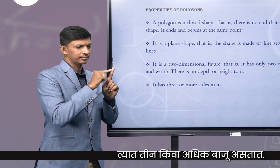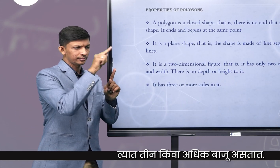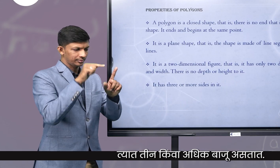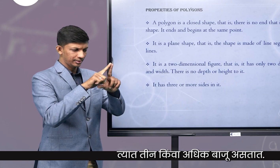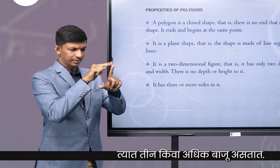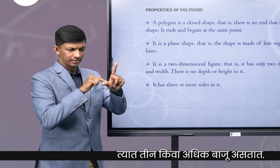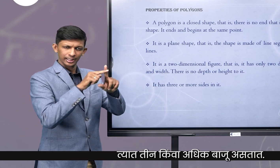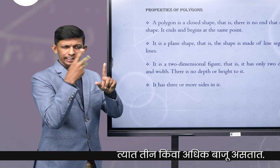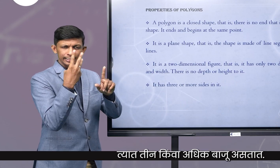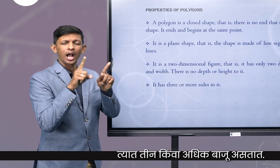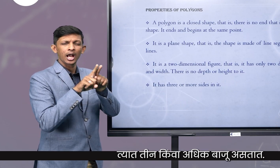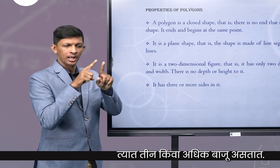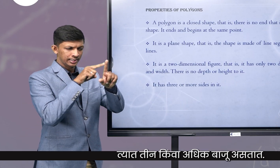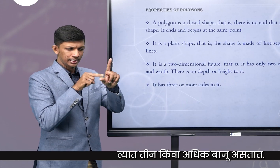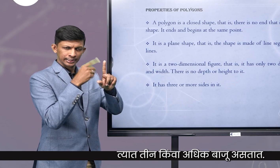त्यात 3 किंवा अधिक बाजू असतात.